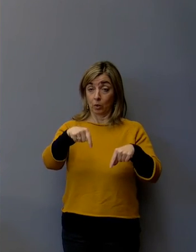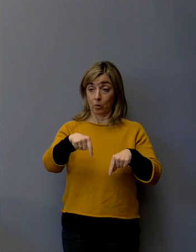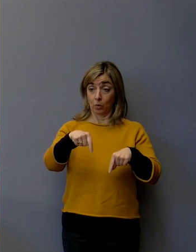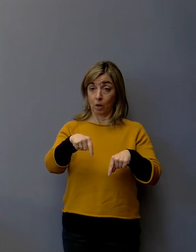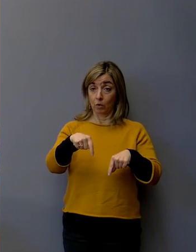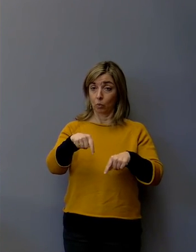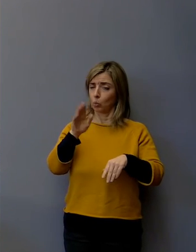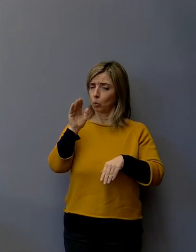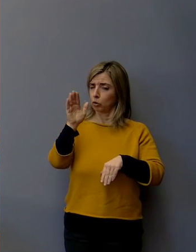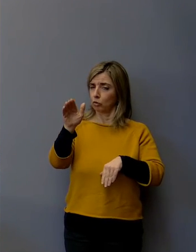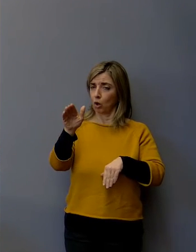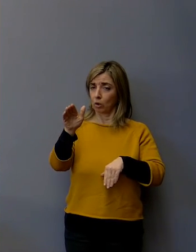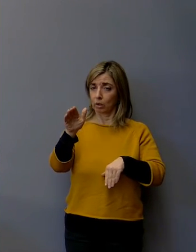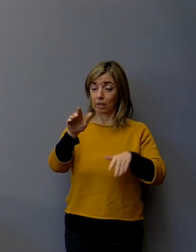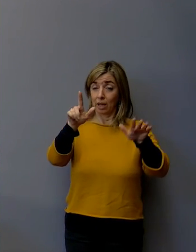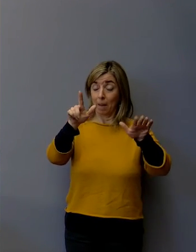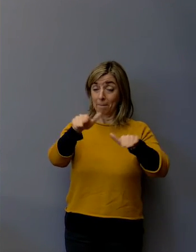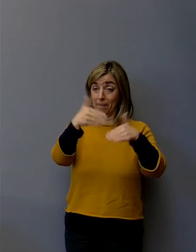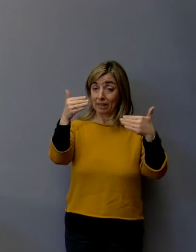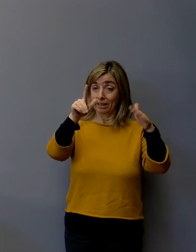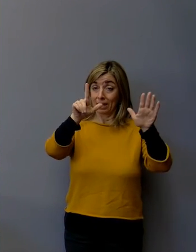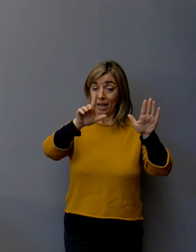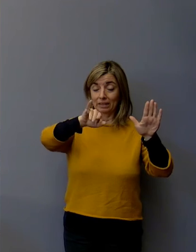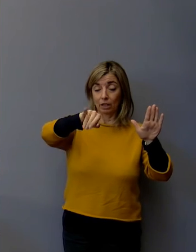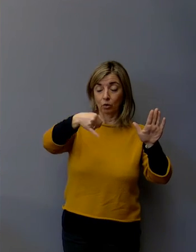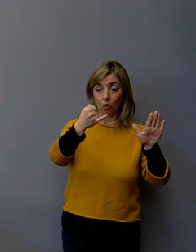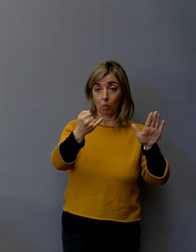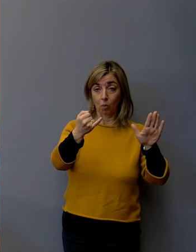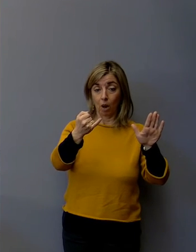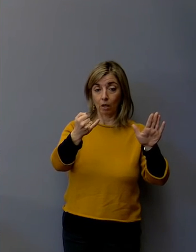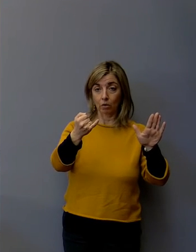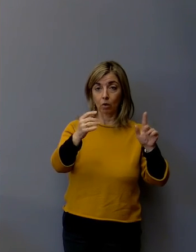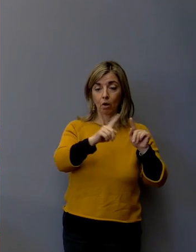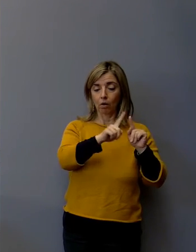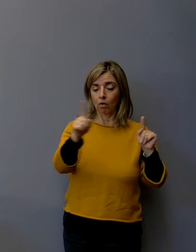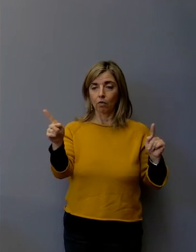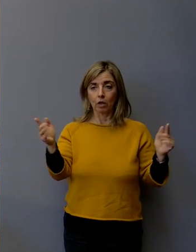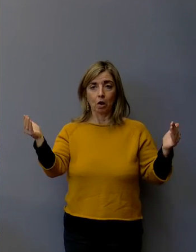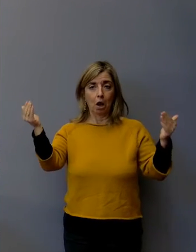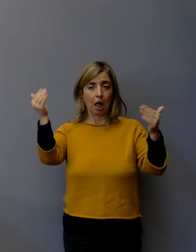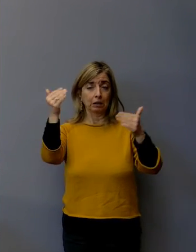giorni è difficile come non aveva prima delle 8 non succede quasi mai